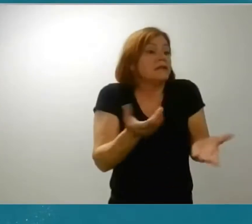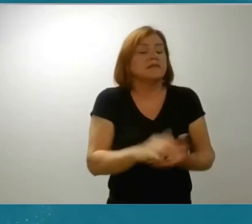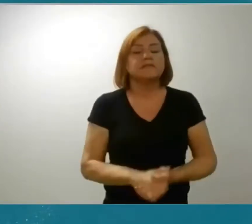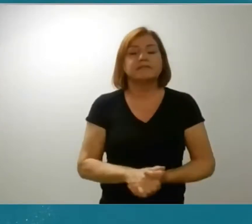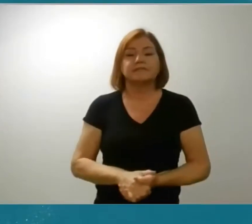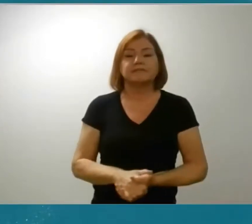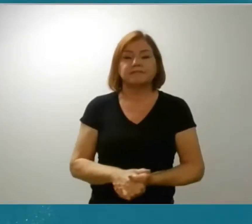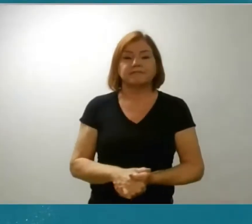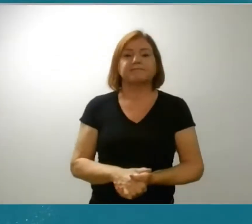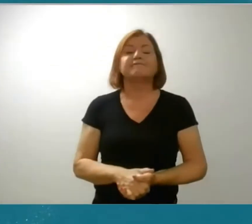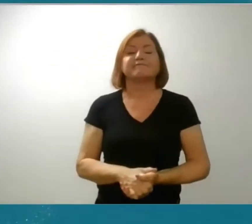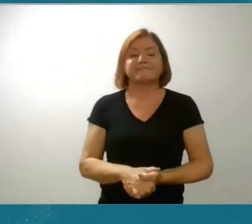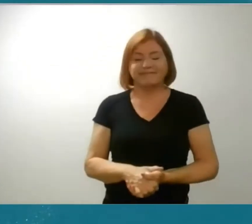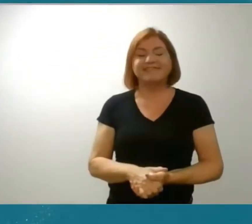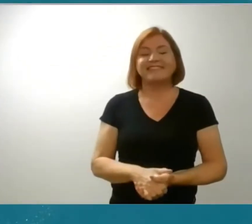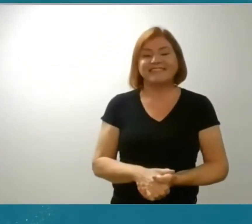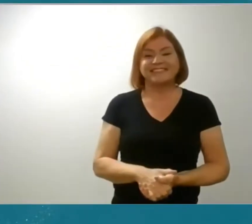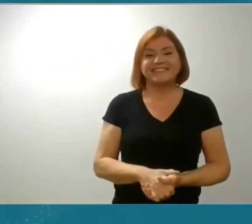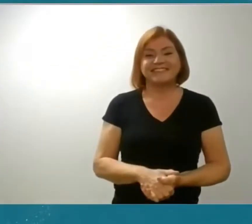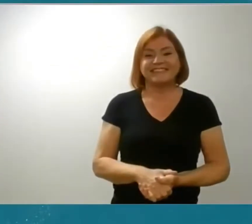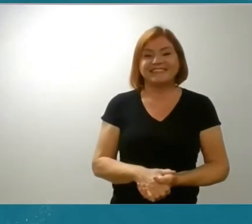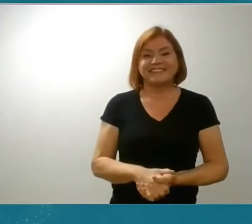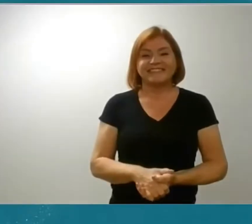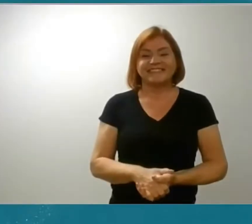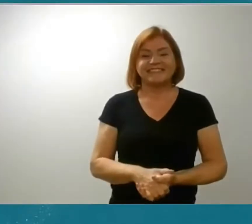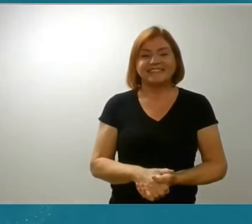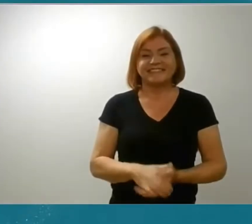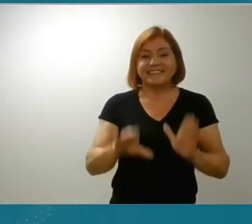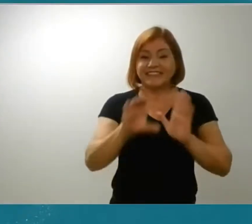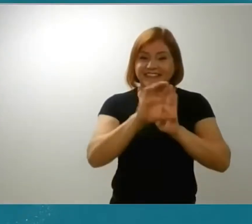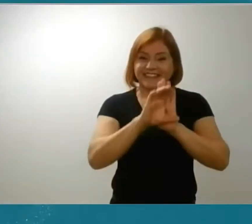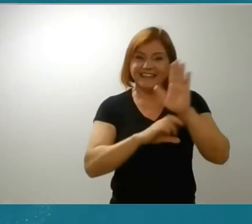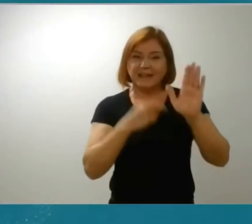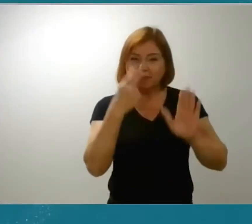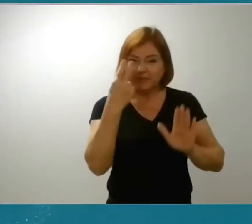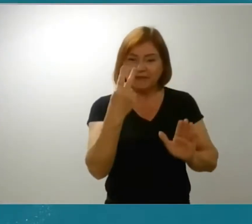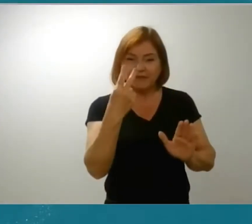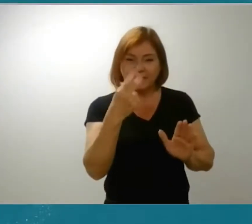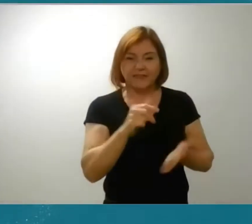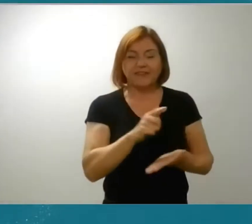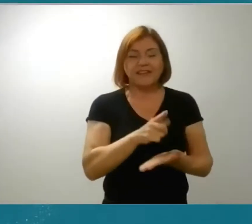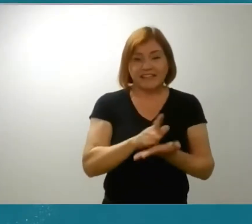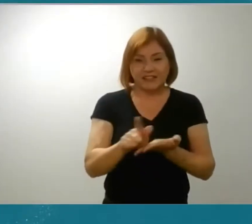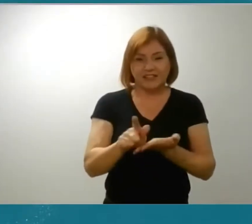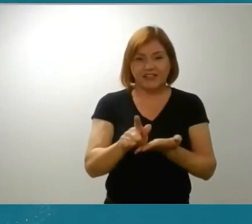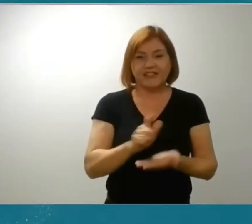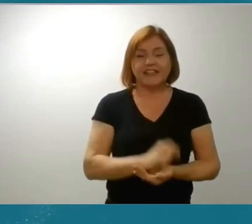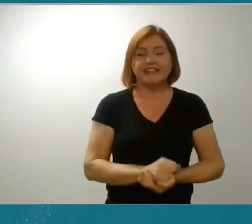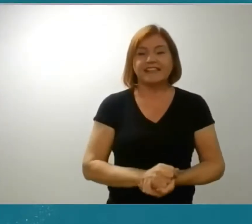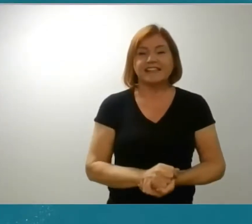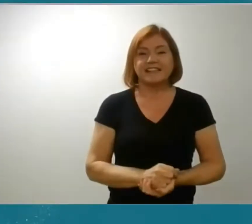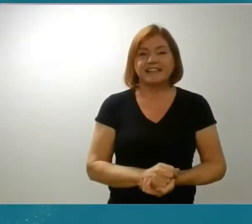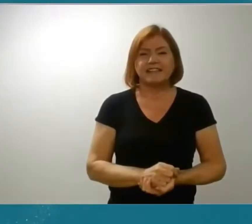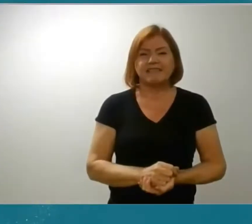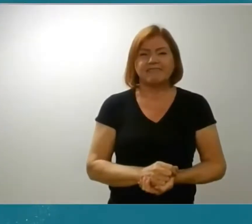Aí, vou ler para vocês, o capítulo 2 de Gênesis. Quando